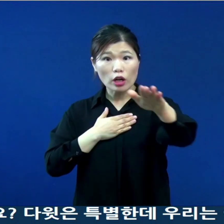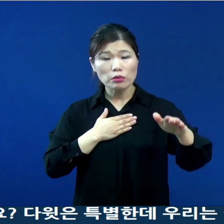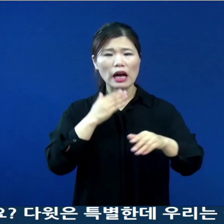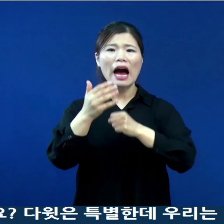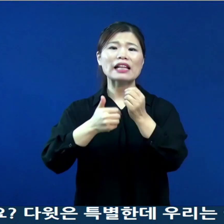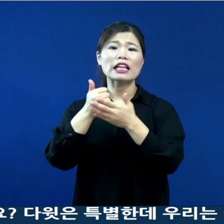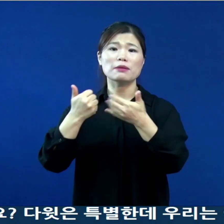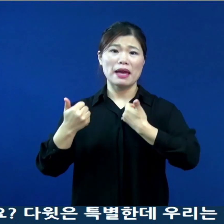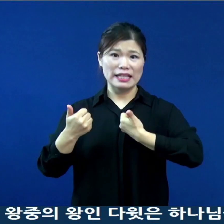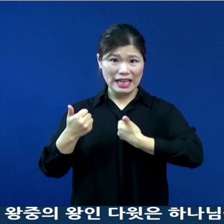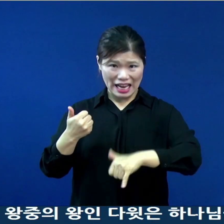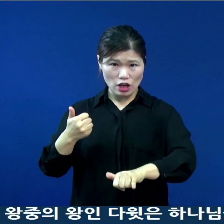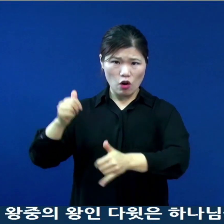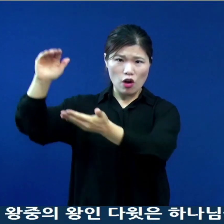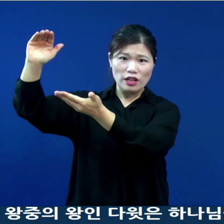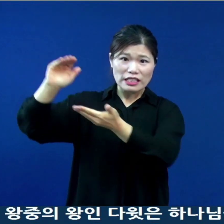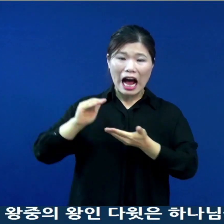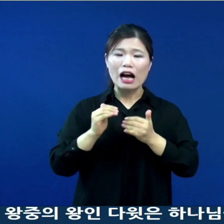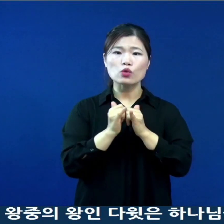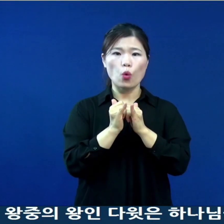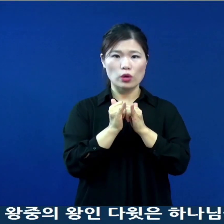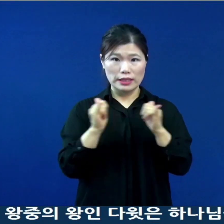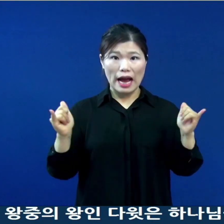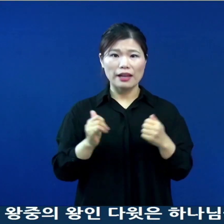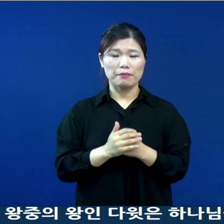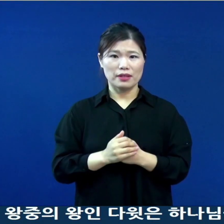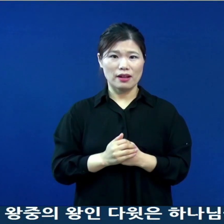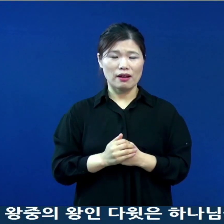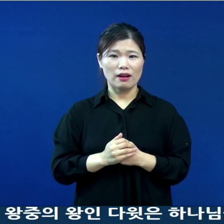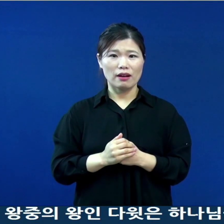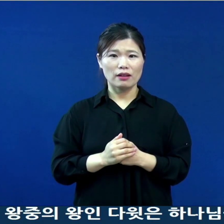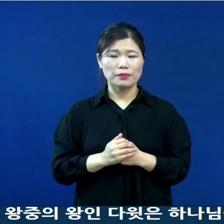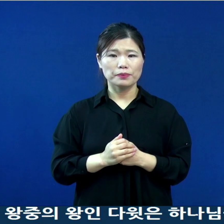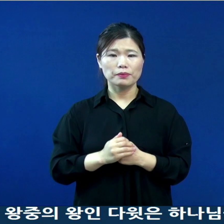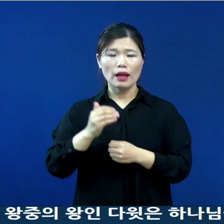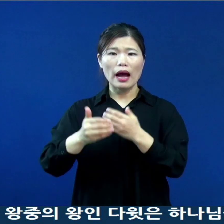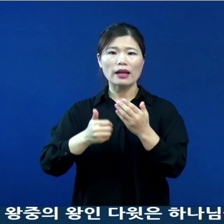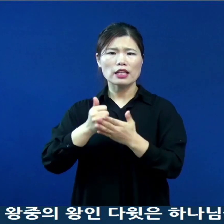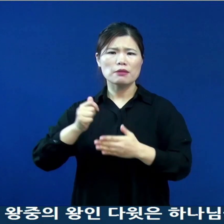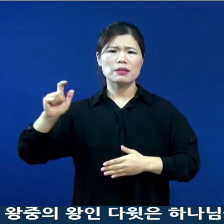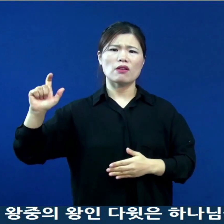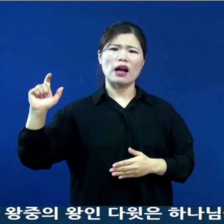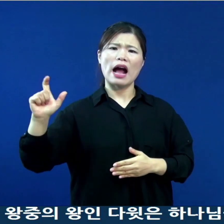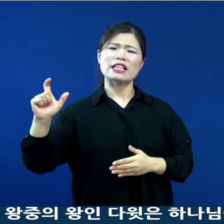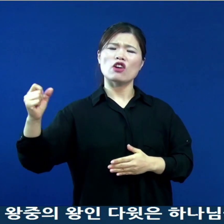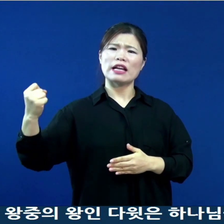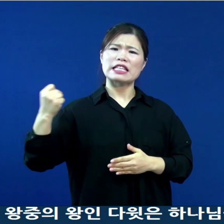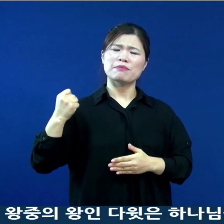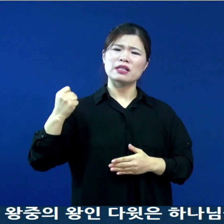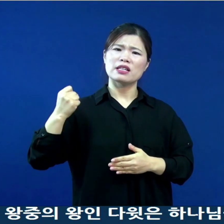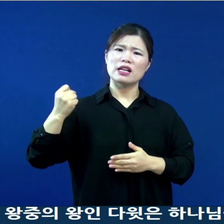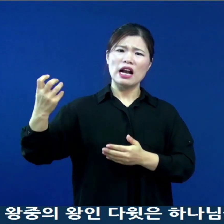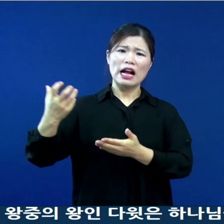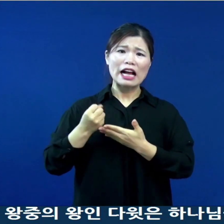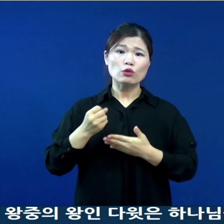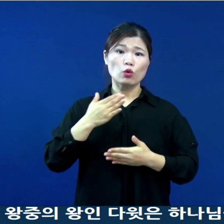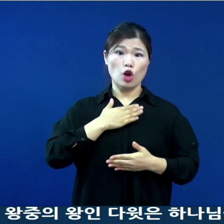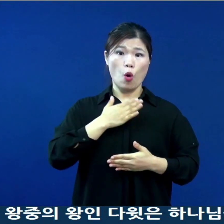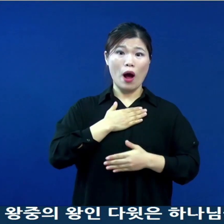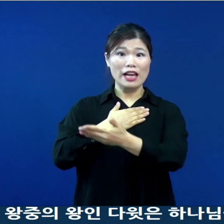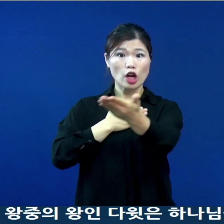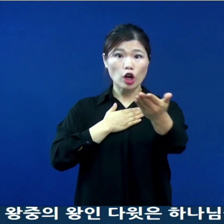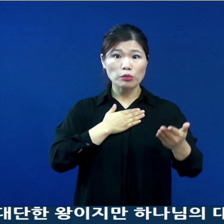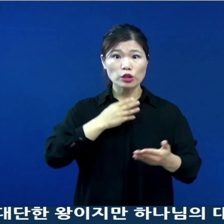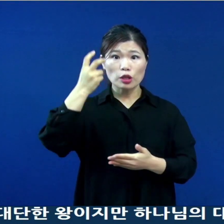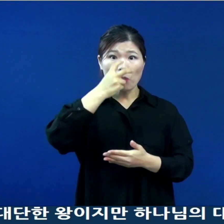하나님의 상속자입니다. 여러분, 하나님께서 강력한 힘으로 저와 여러분을 보호하고 있다는 사실을